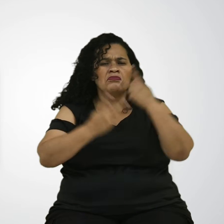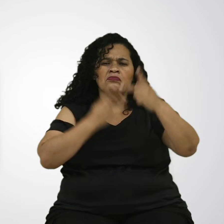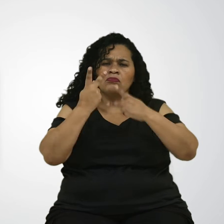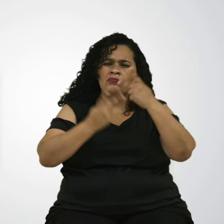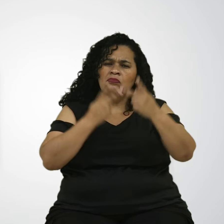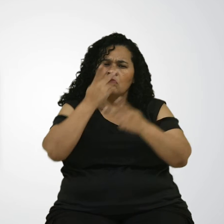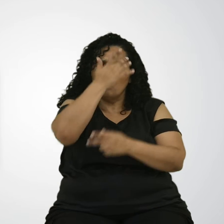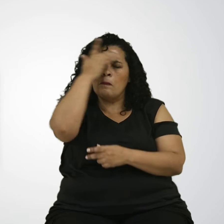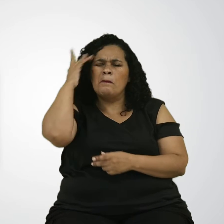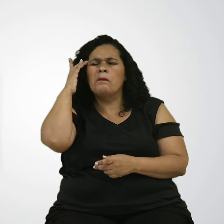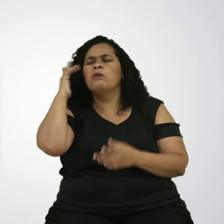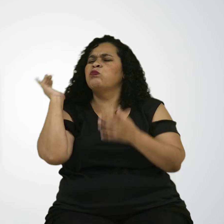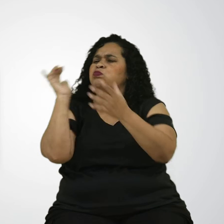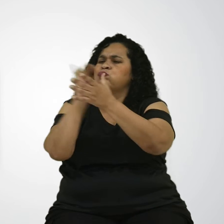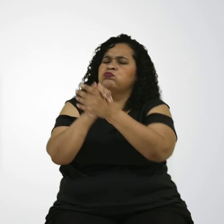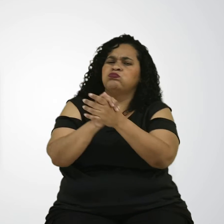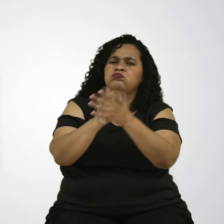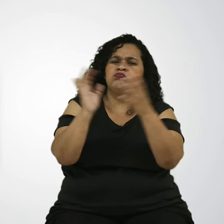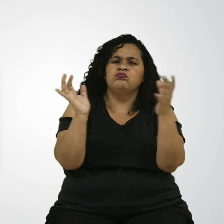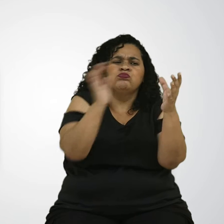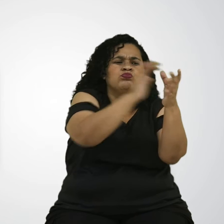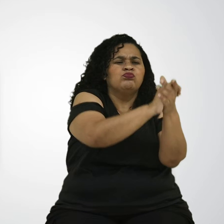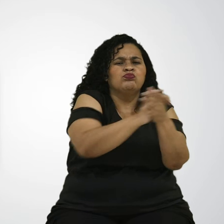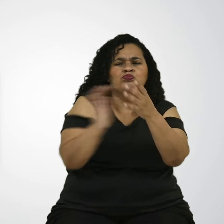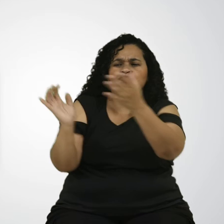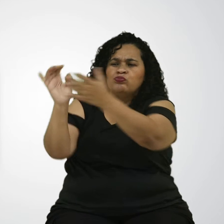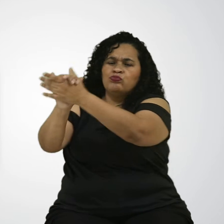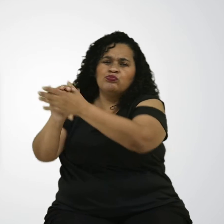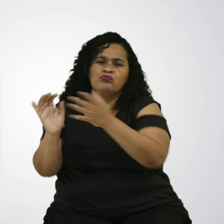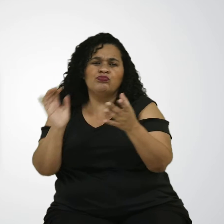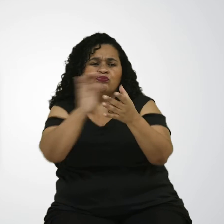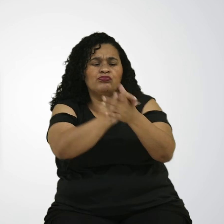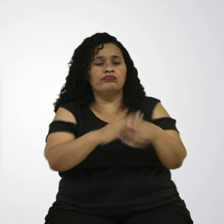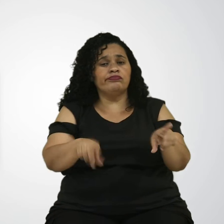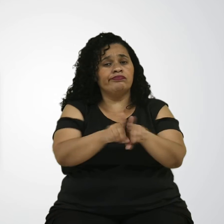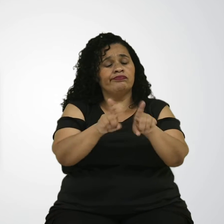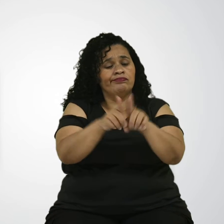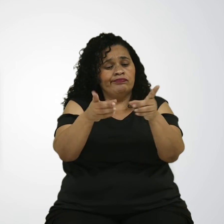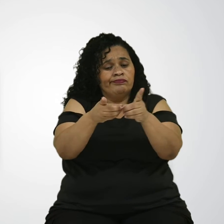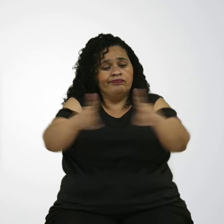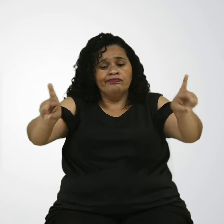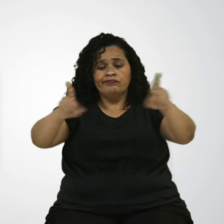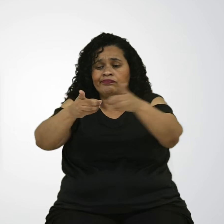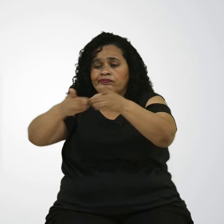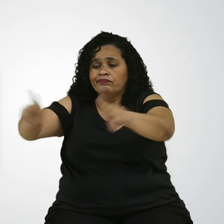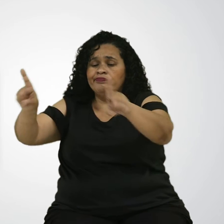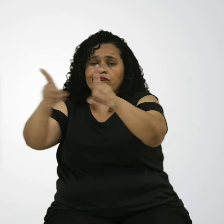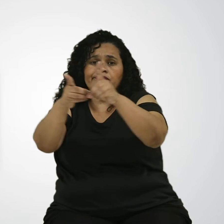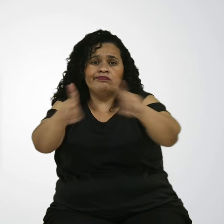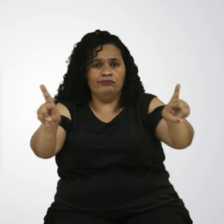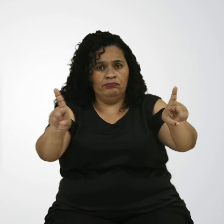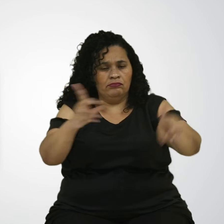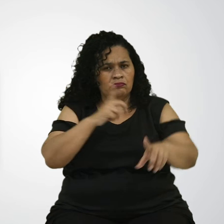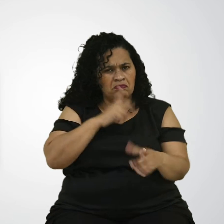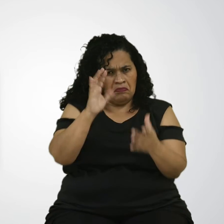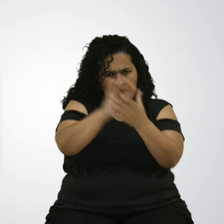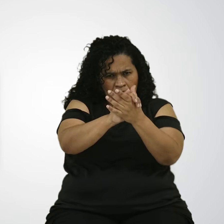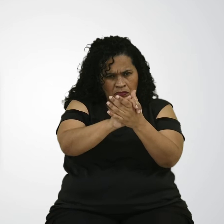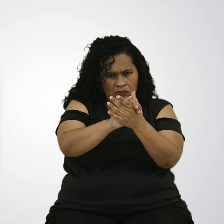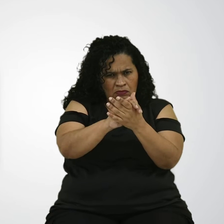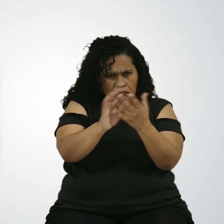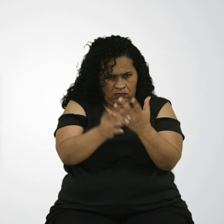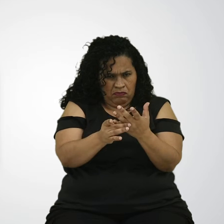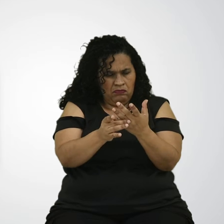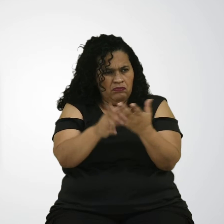casou tanto e nunca se divorciou tanto. Há casamentos que duram poucos meses,